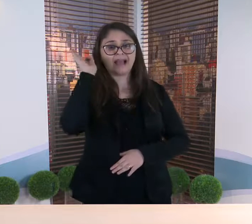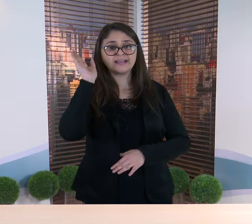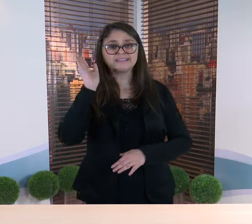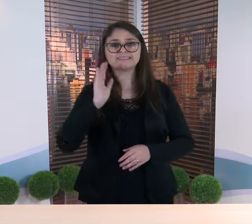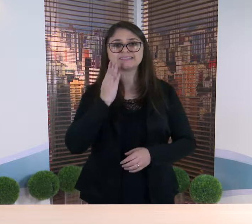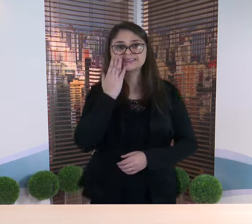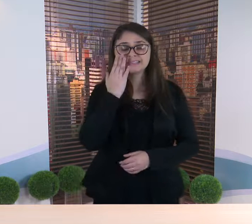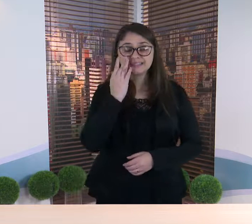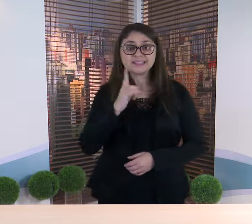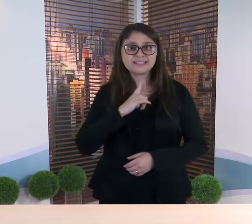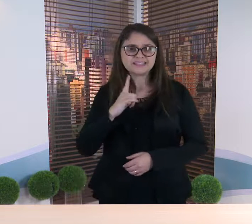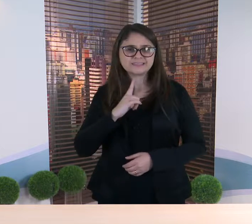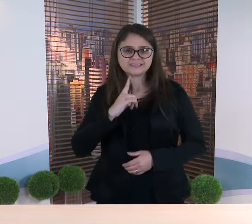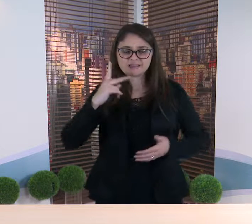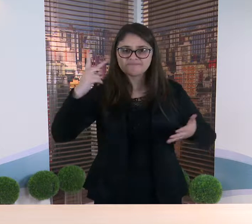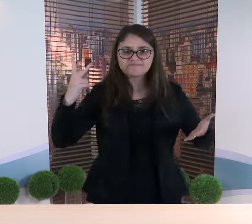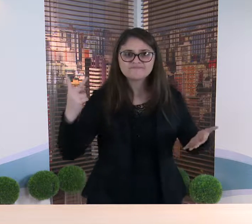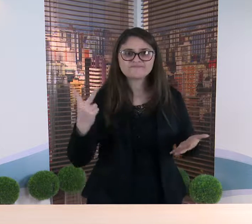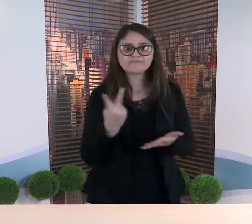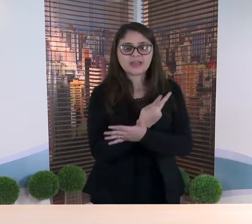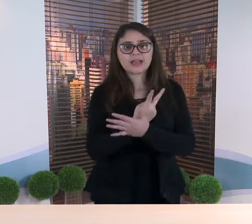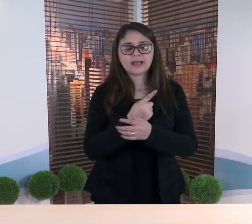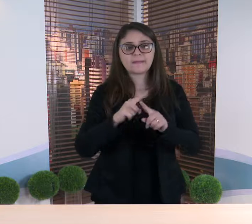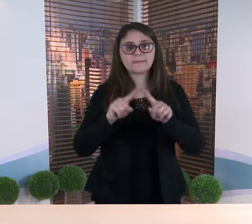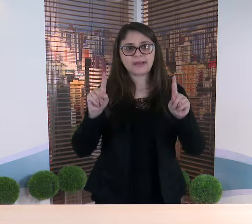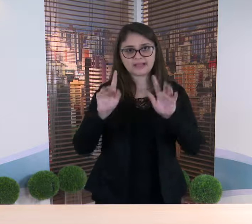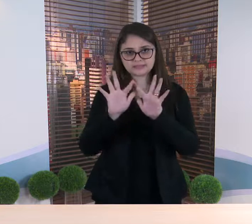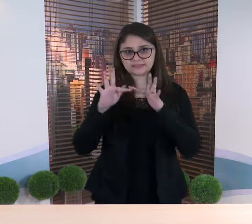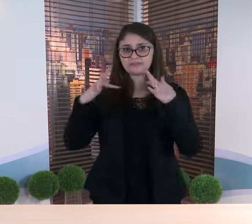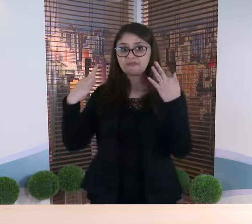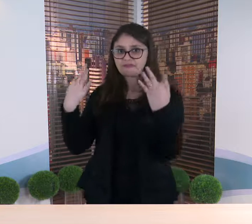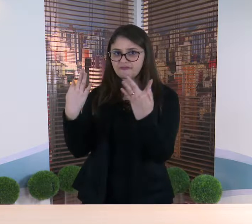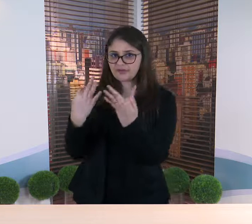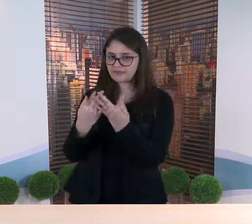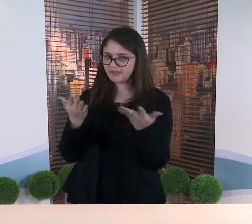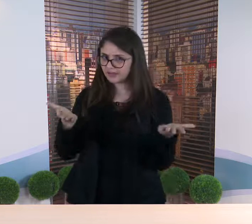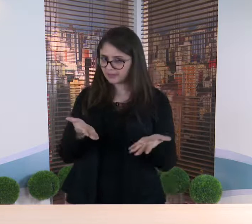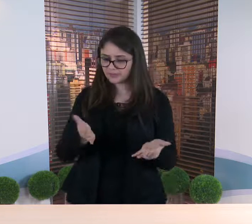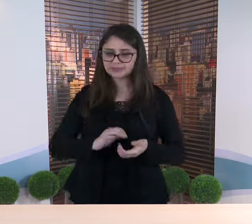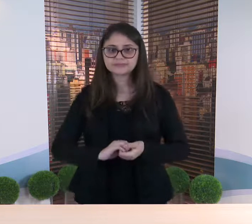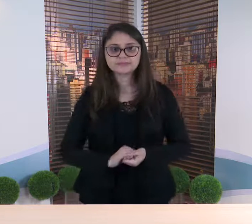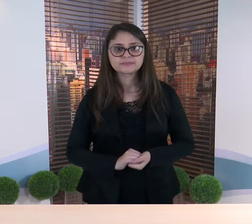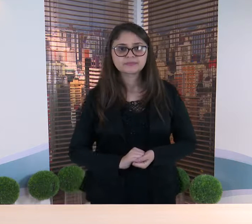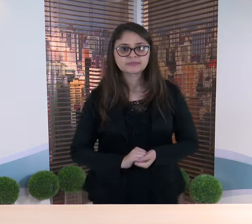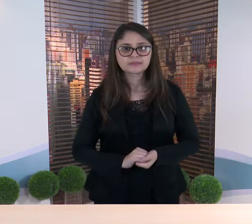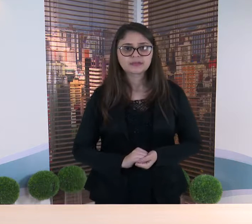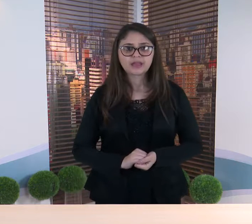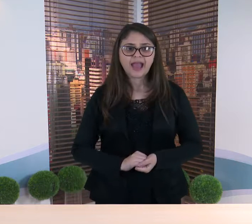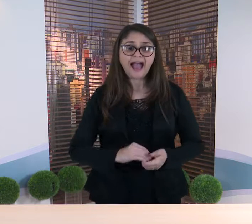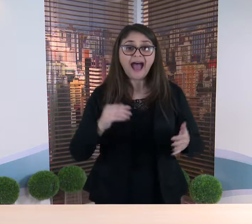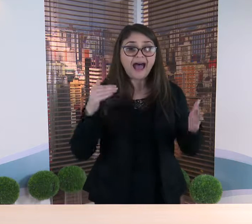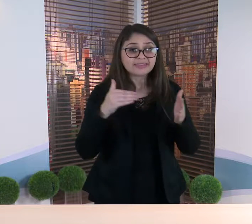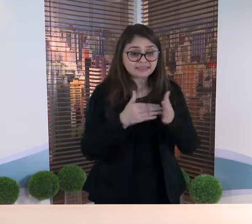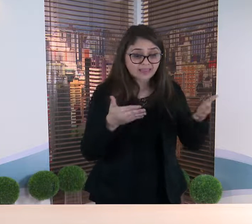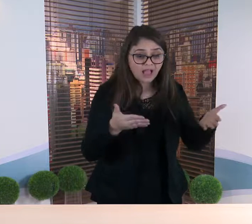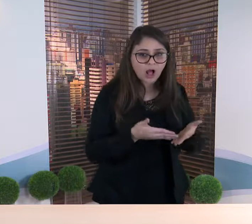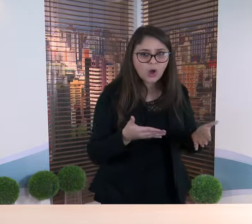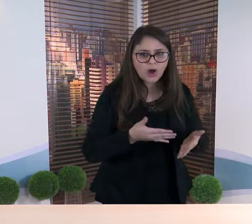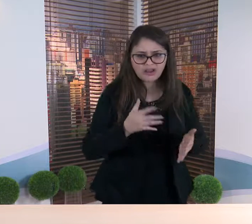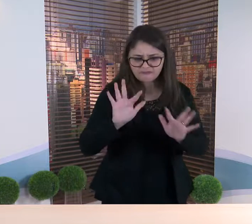diante de uma tragédia de natureza familiar. Na série de ataques sofridos até aqui, nenhum